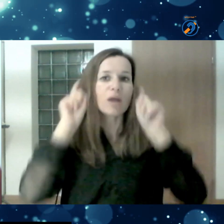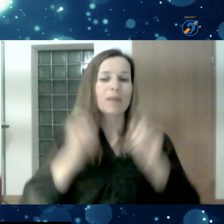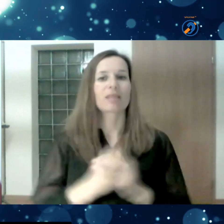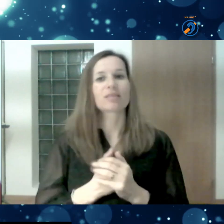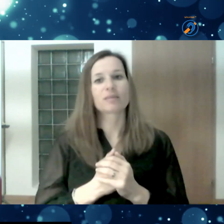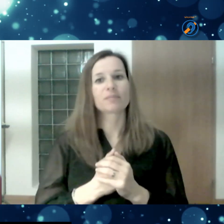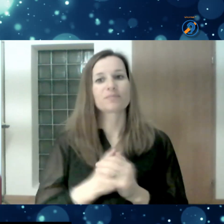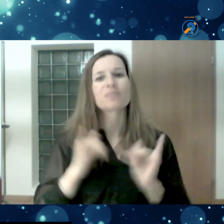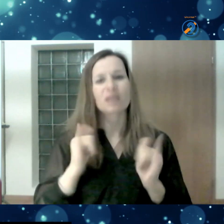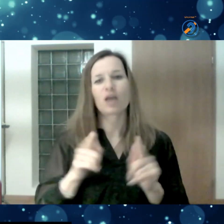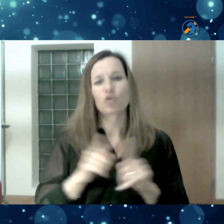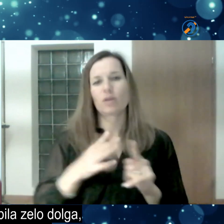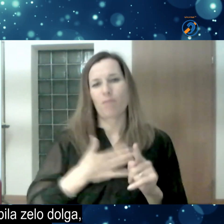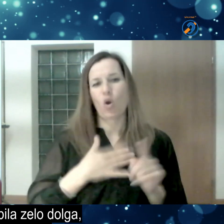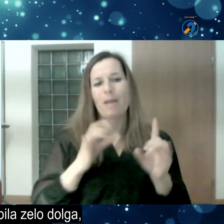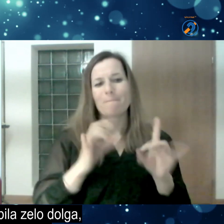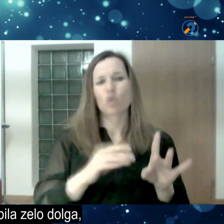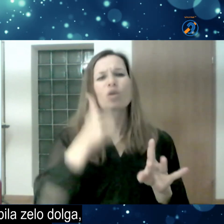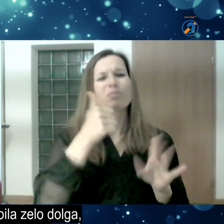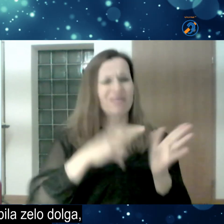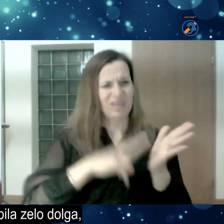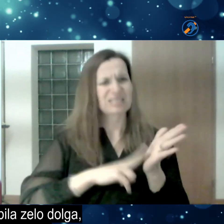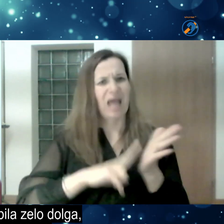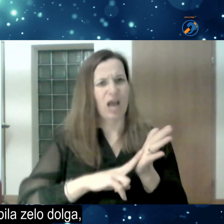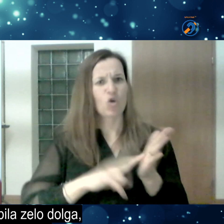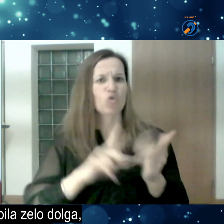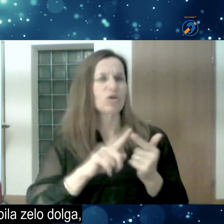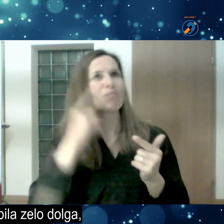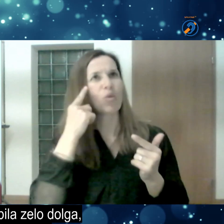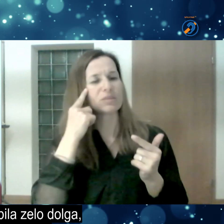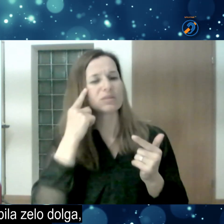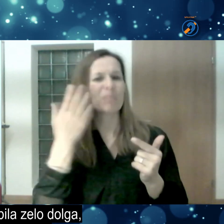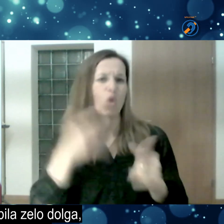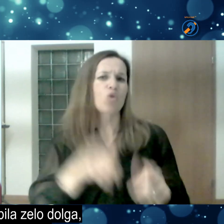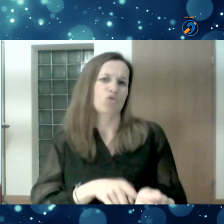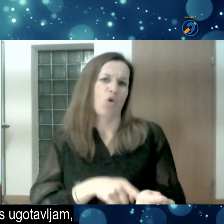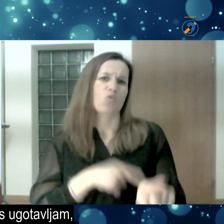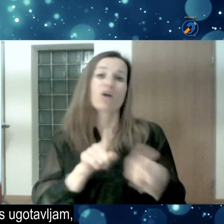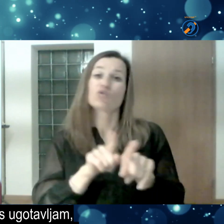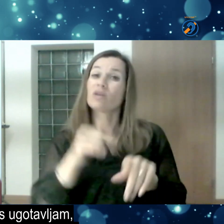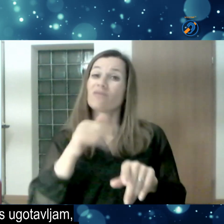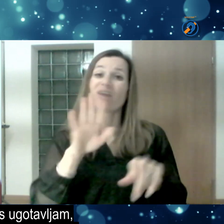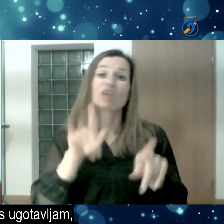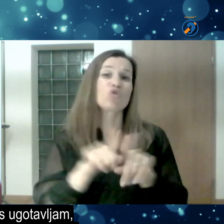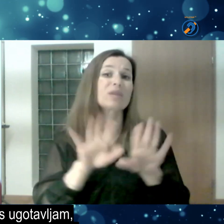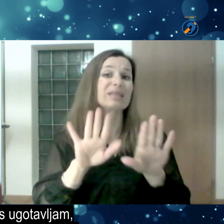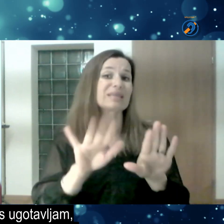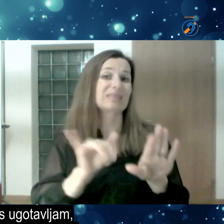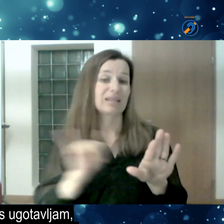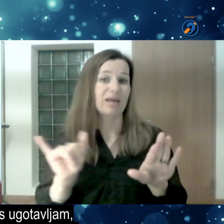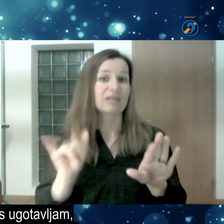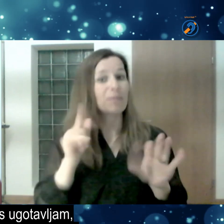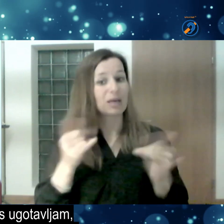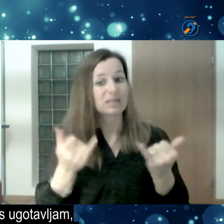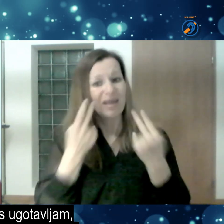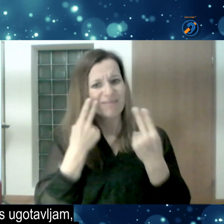Ja, tudi moja pot od prvih simptomov, če zdaj pomislim, da kar dolga, tudi več kot 10 let. Ampak danes ugotavljam, da so